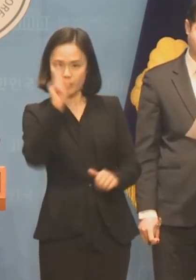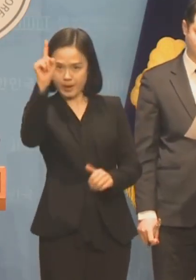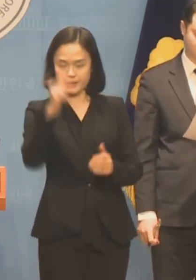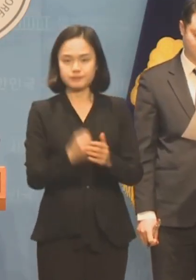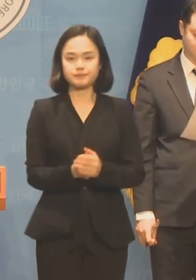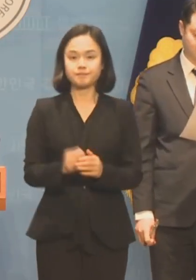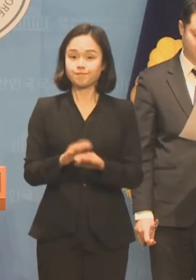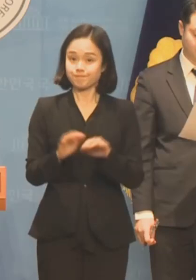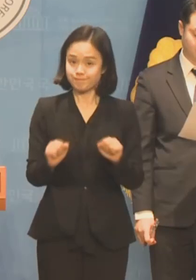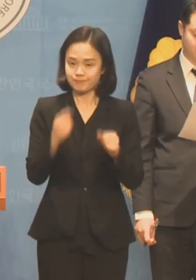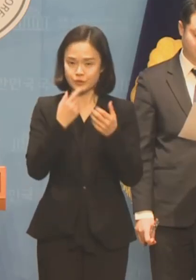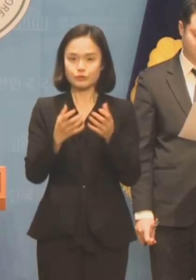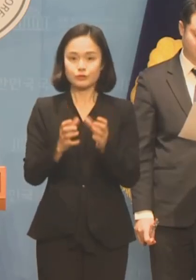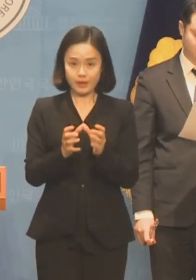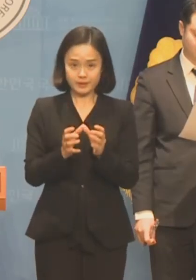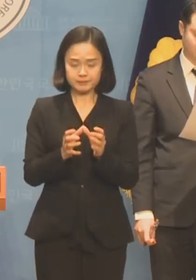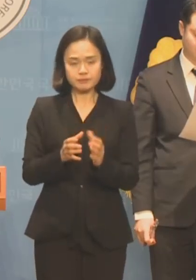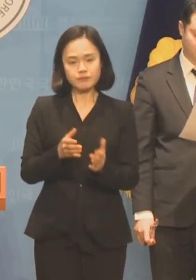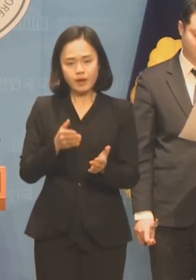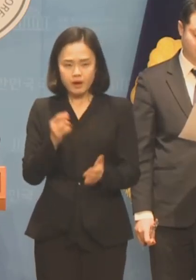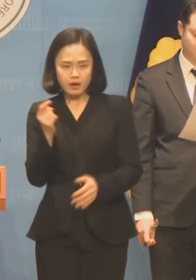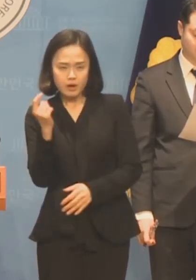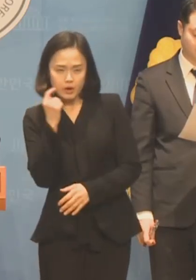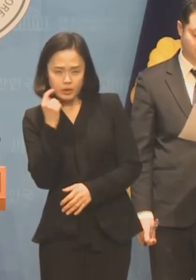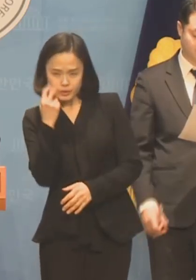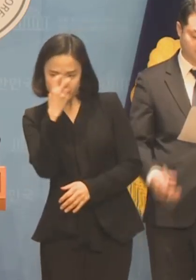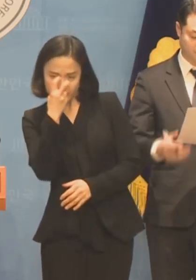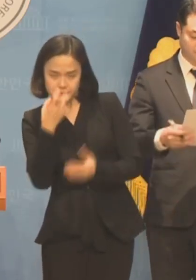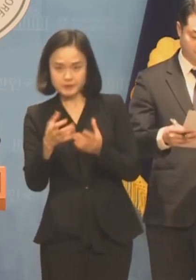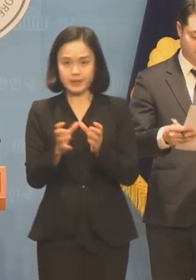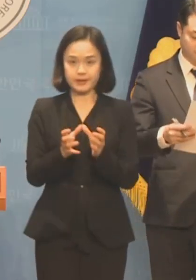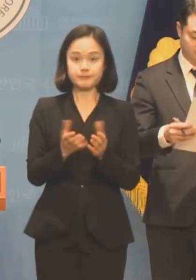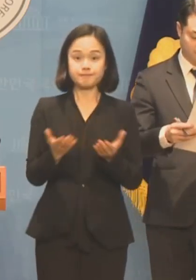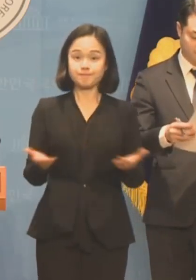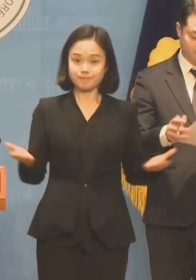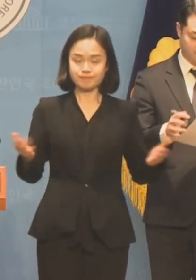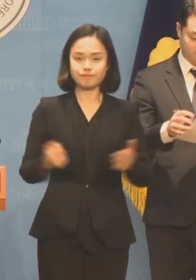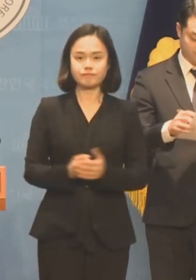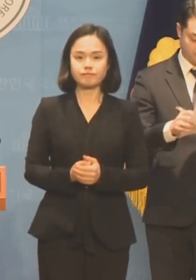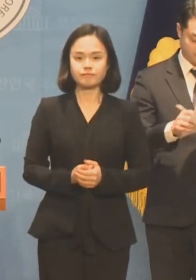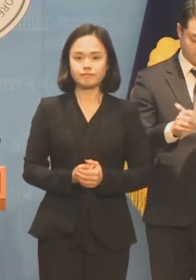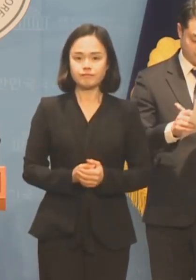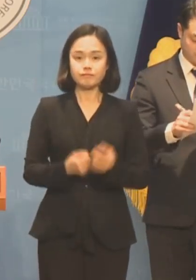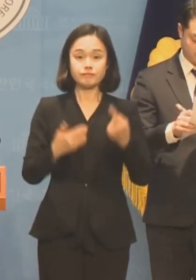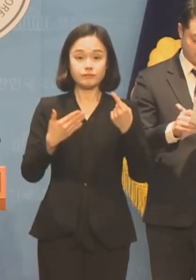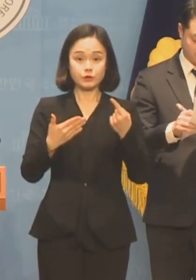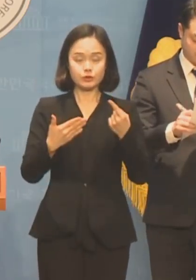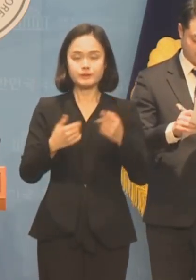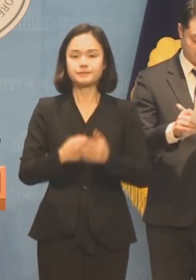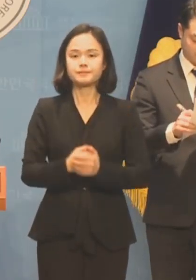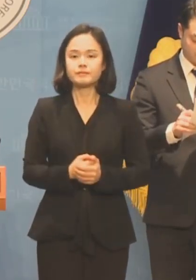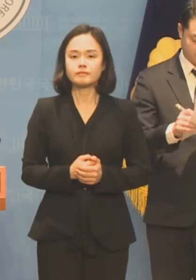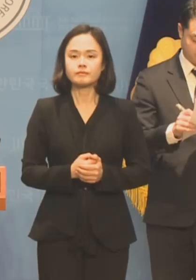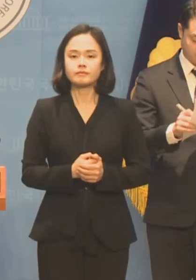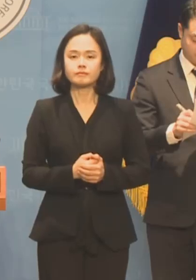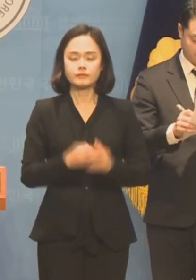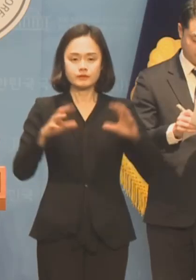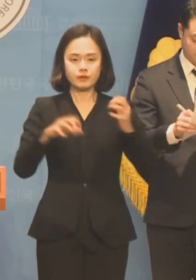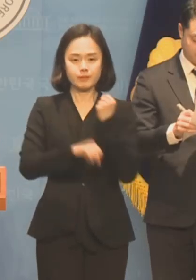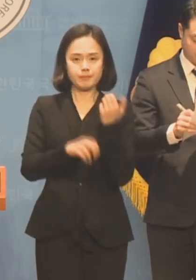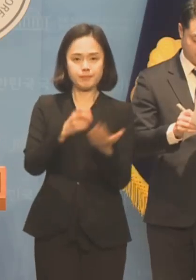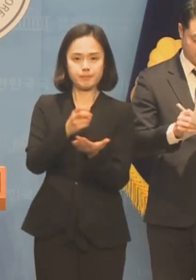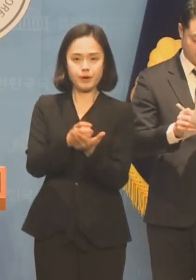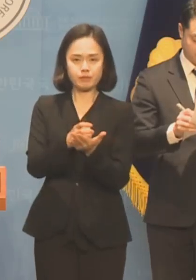산하 허위조작감시단입니다. 오늘 9일 허위조작감시단은 헌법 질서를 훼손하고 민주주의를